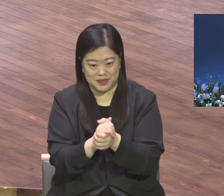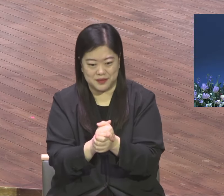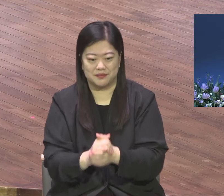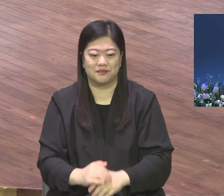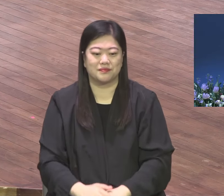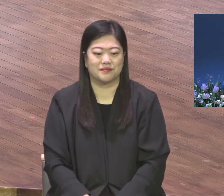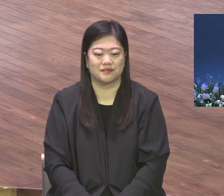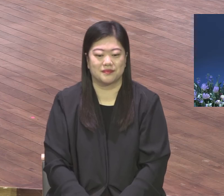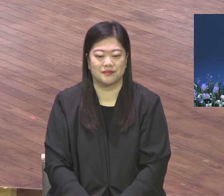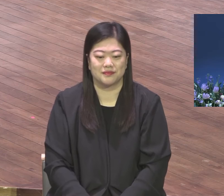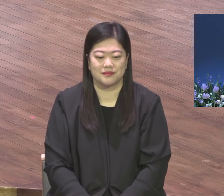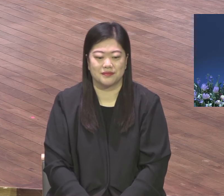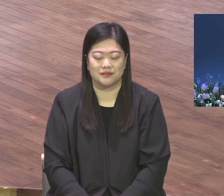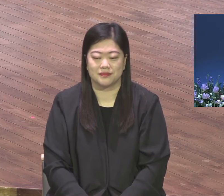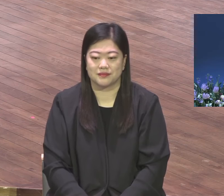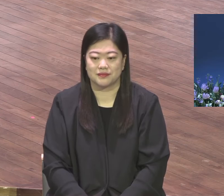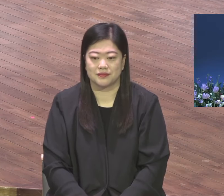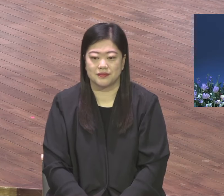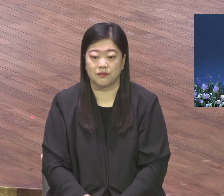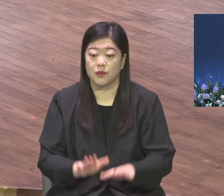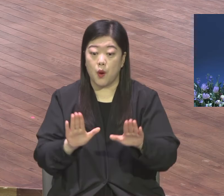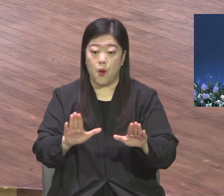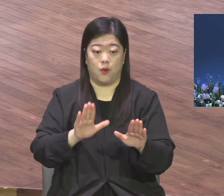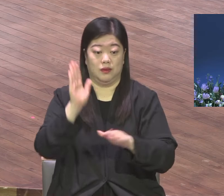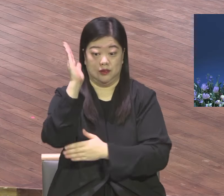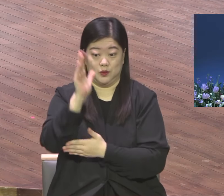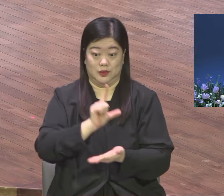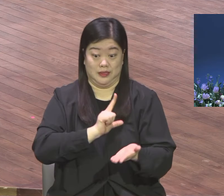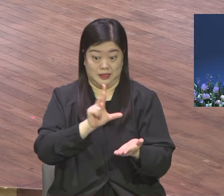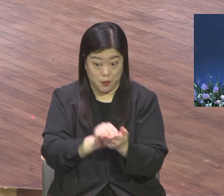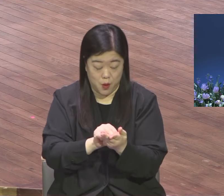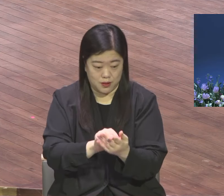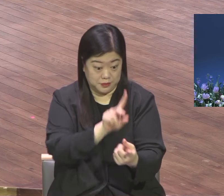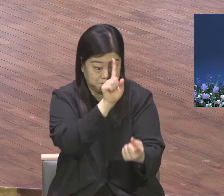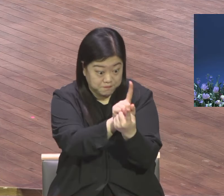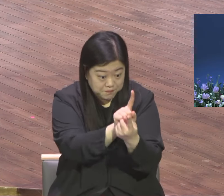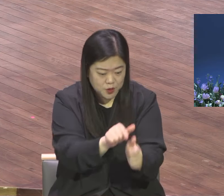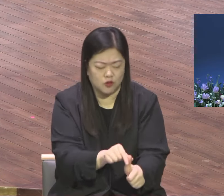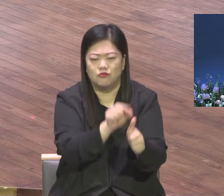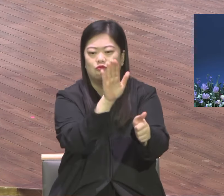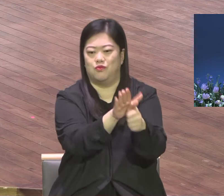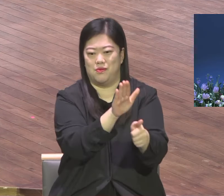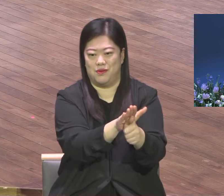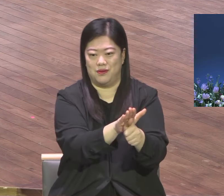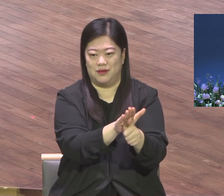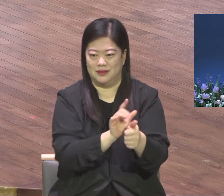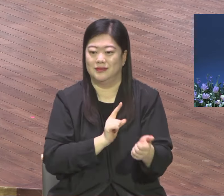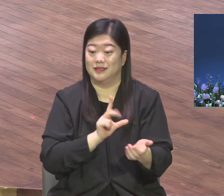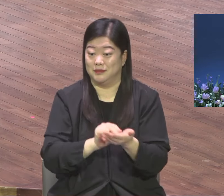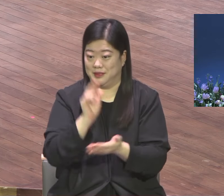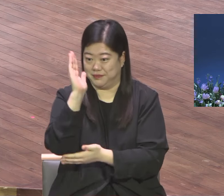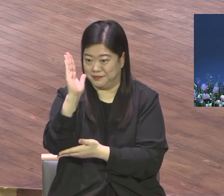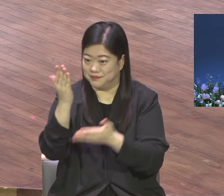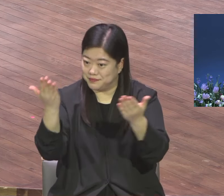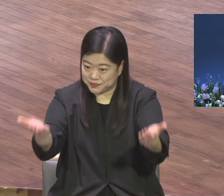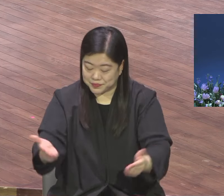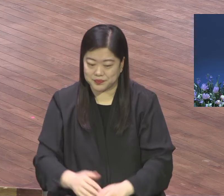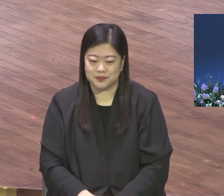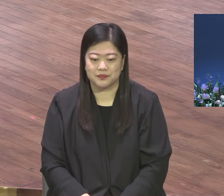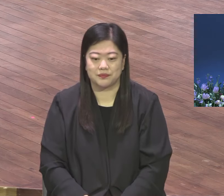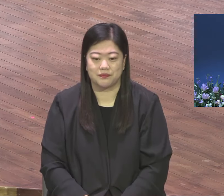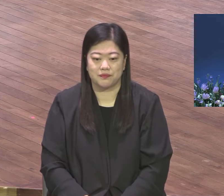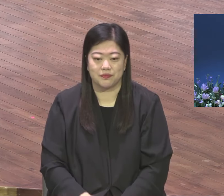이걸 좀 말씀 가지고 살리는 만남이란 제목을 말씀드립니다. 최근에 미국의